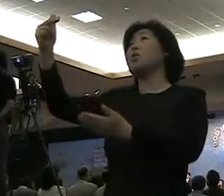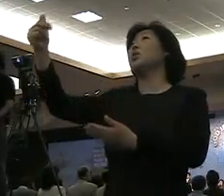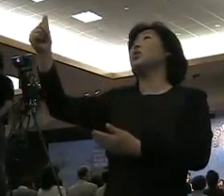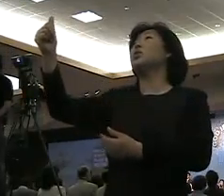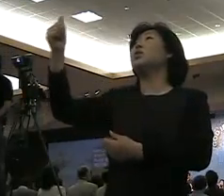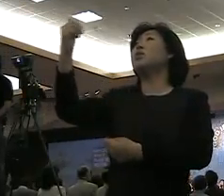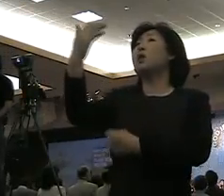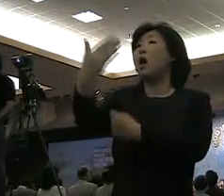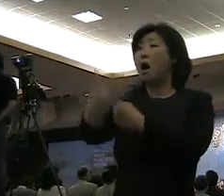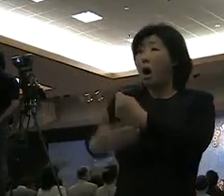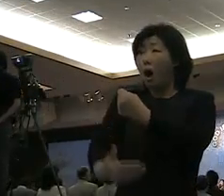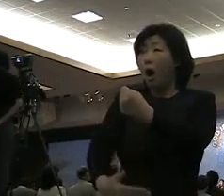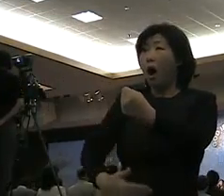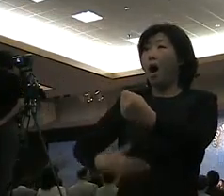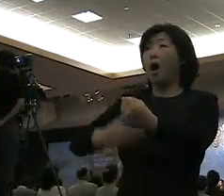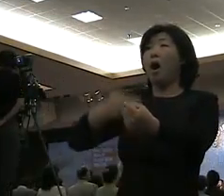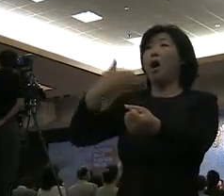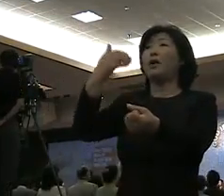하나님의 영으로,